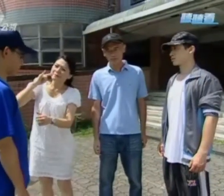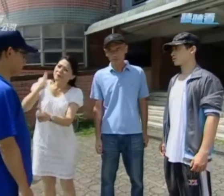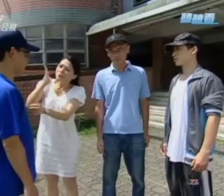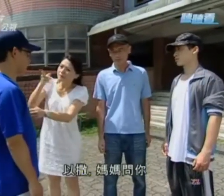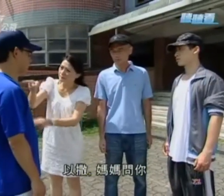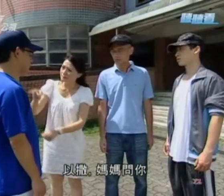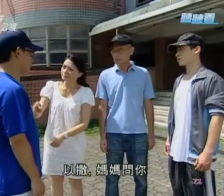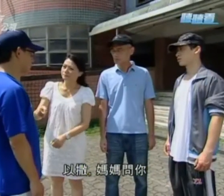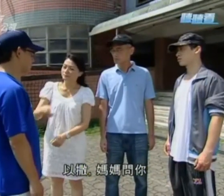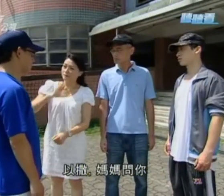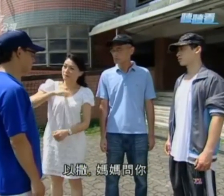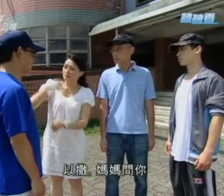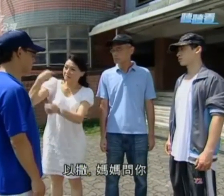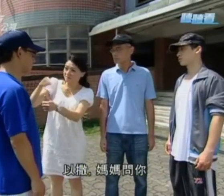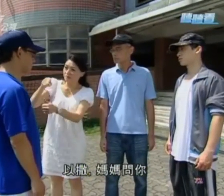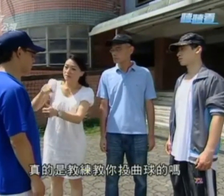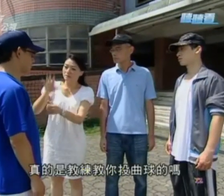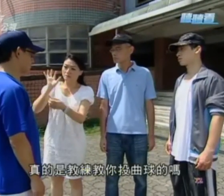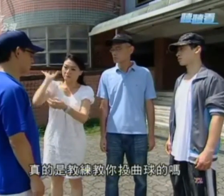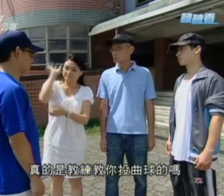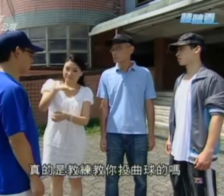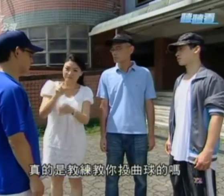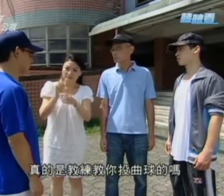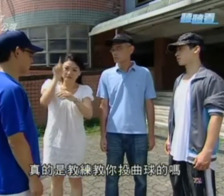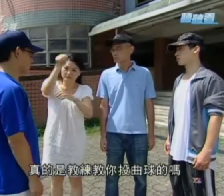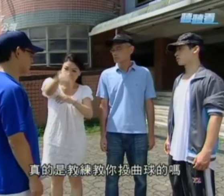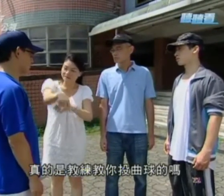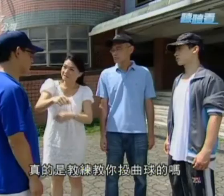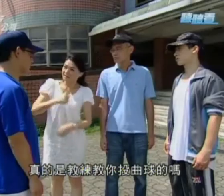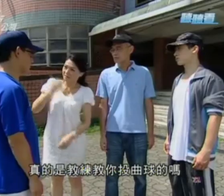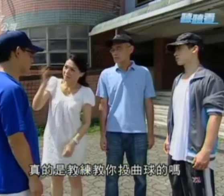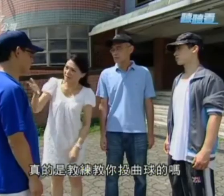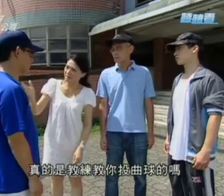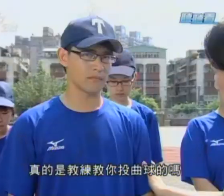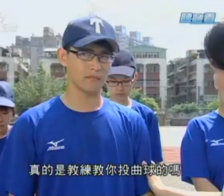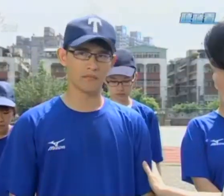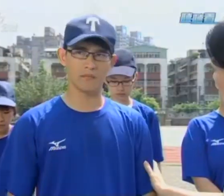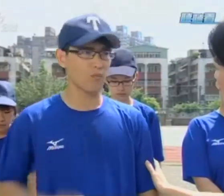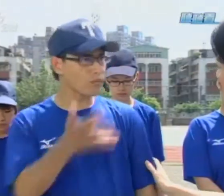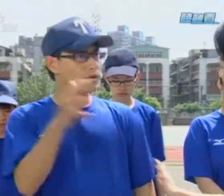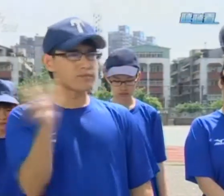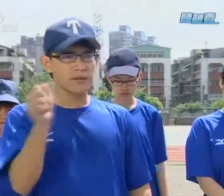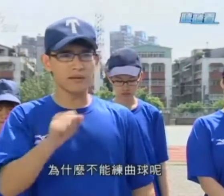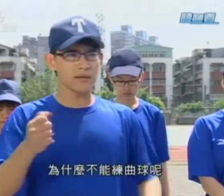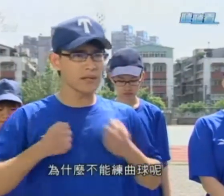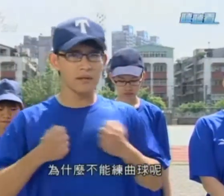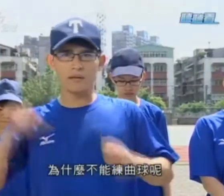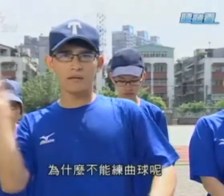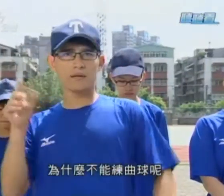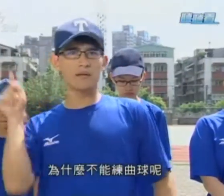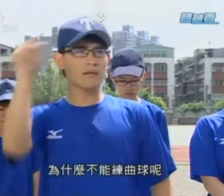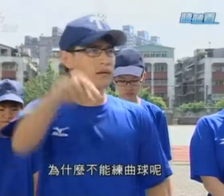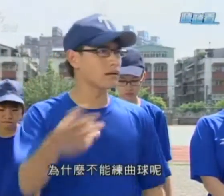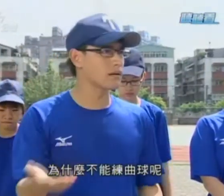以撒，妈妈问你，真的是教练教你投曲球的吗？ 为什么不能练曲球呢？